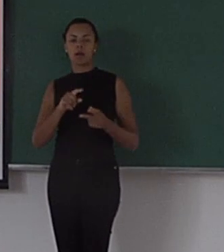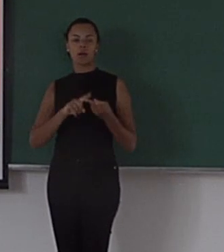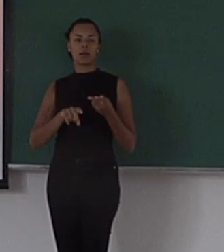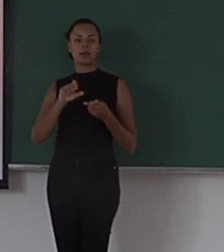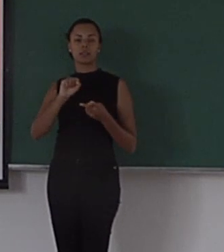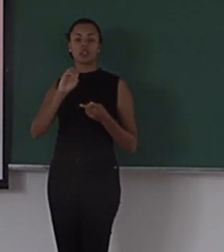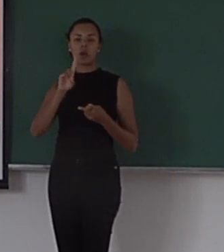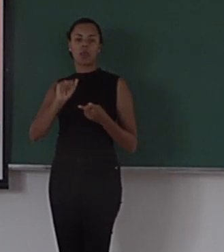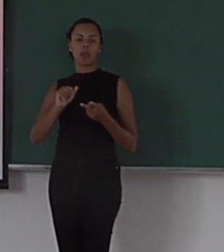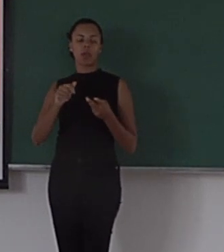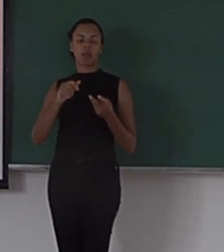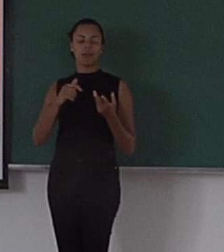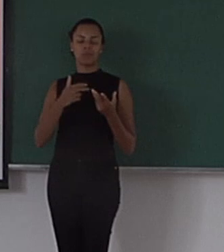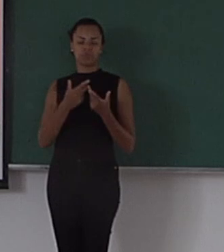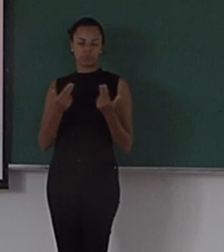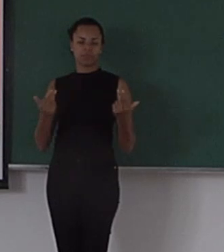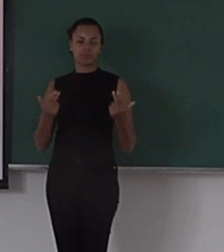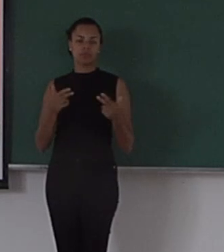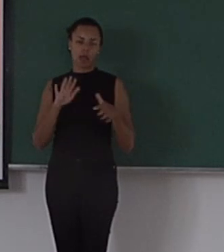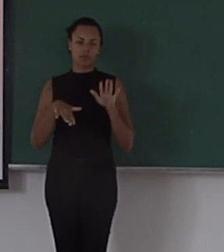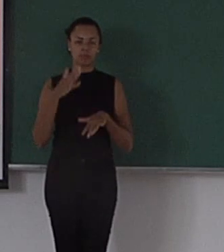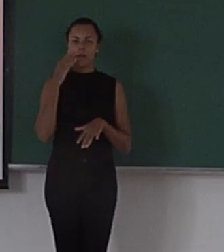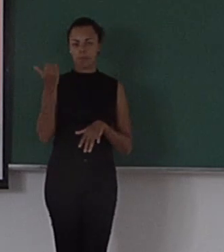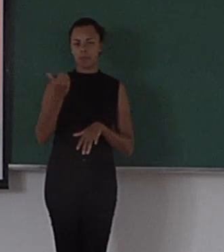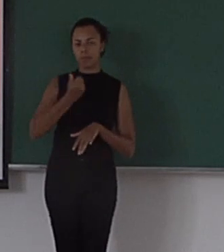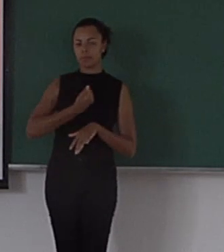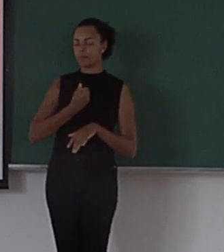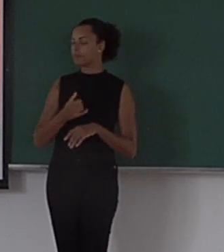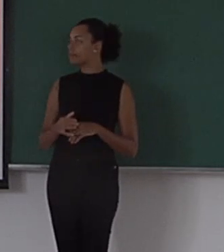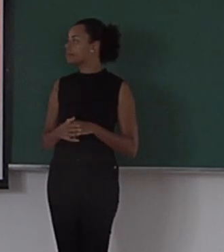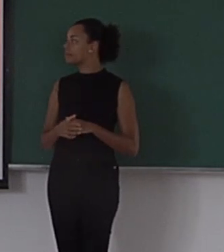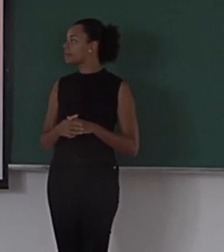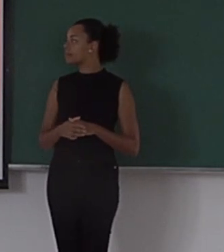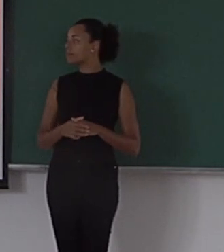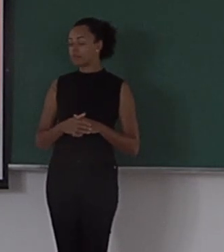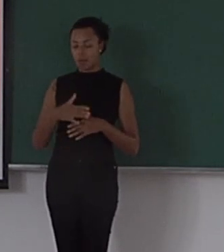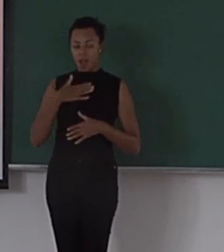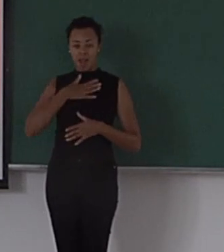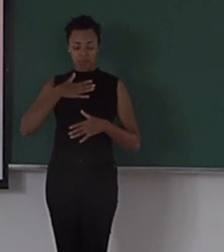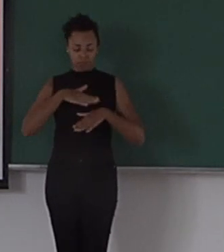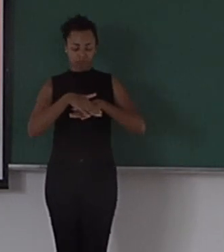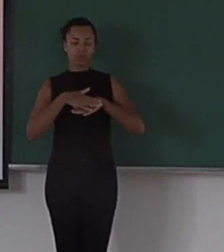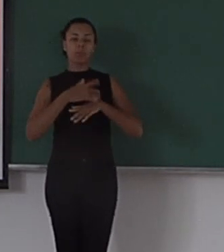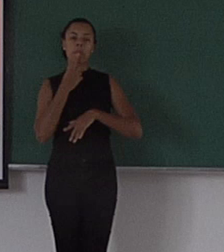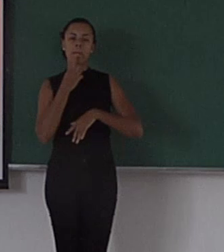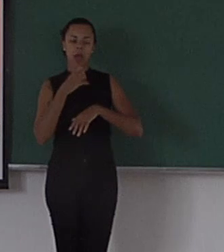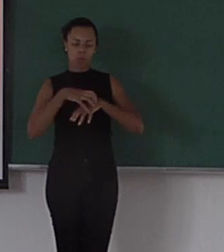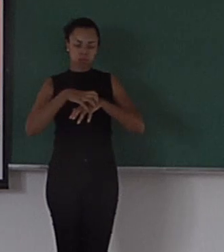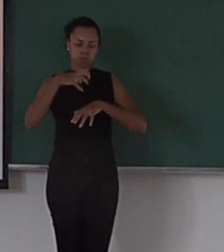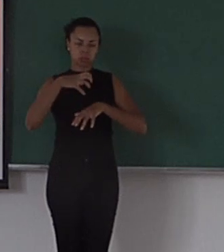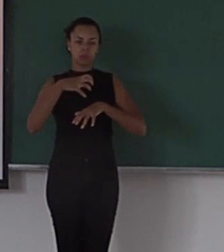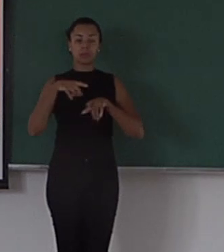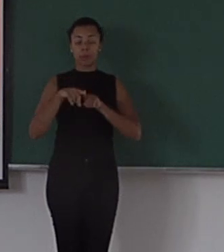soda cáustica, queimei com... Então, às vezes o paciente informa. A área, então, fica vermelha, inchada e dolorosa, como se fosse